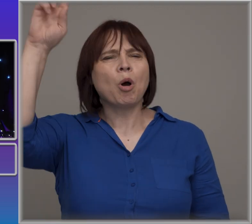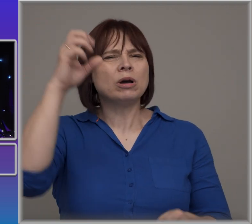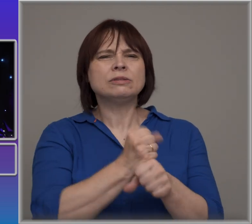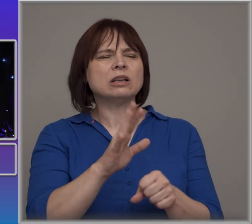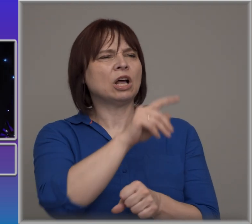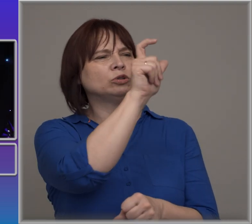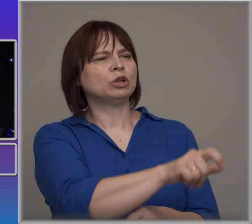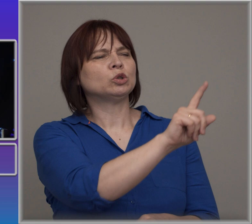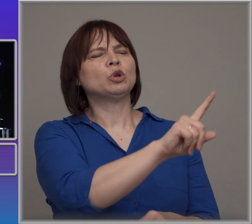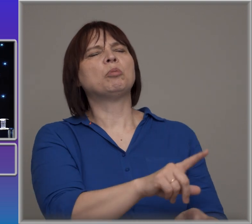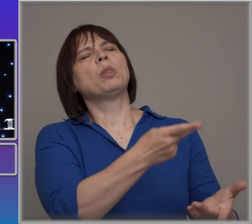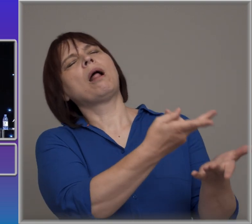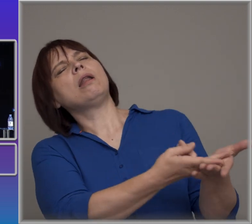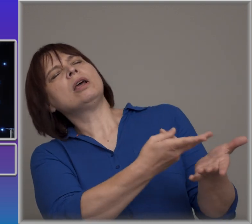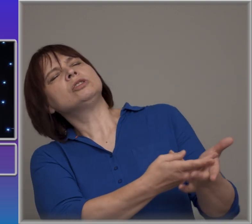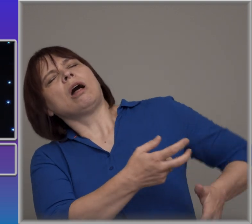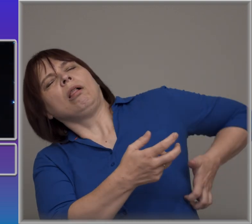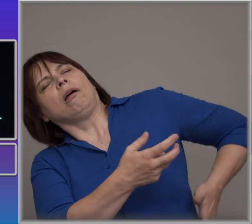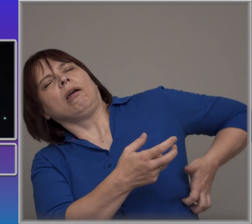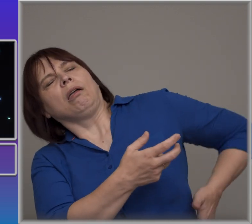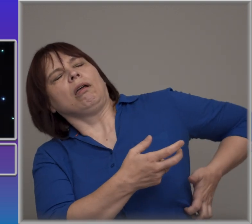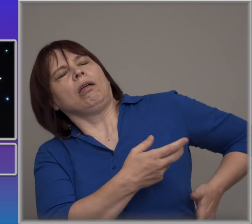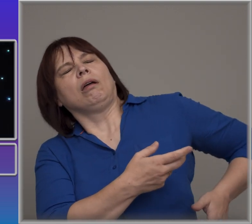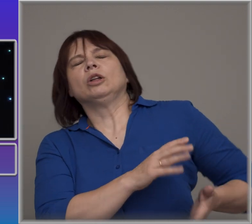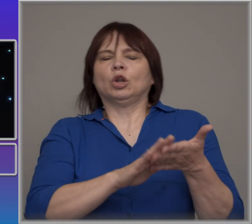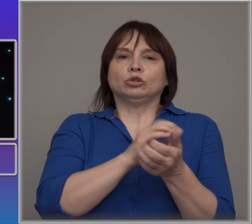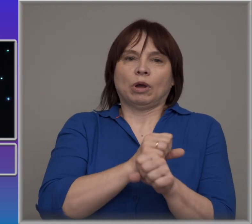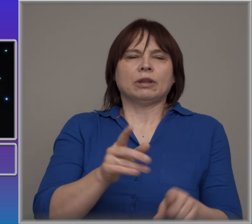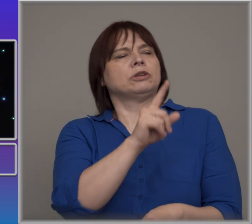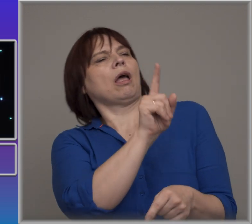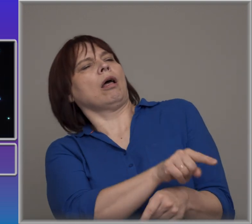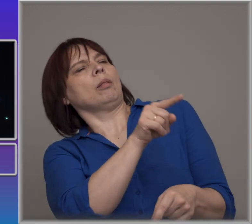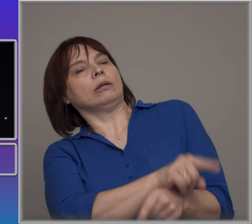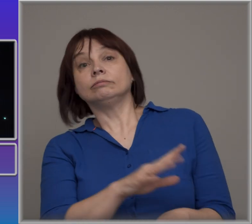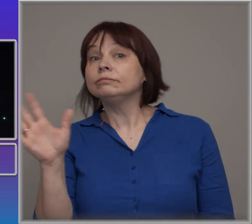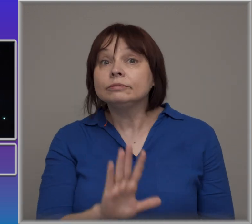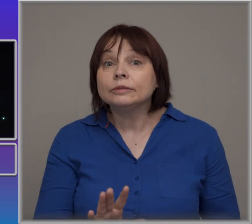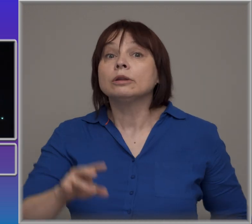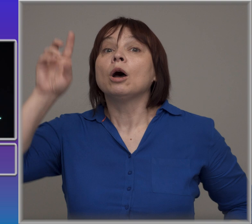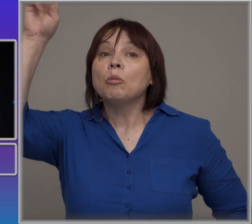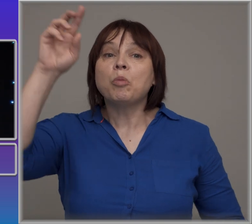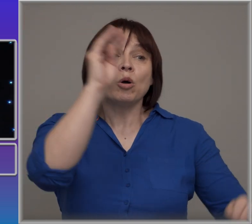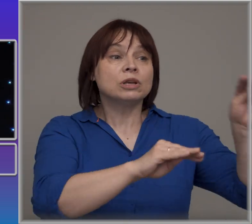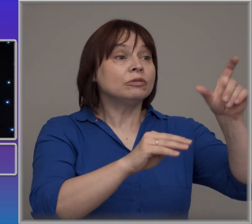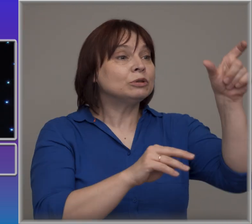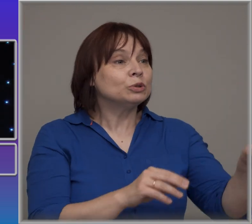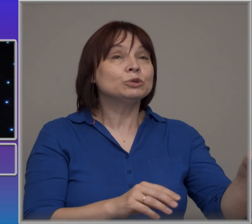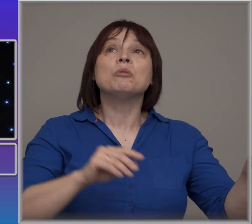через знание Бога открывается, кто мы такие и наше с тобой предназначение в этом